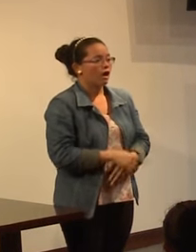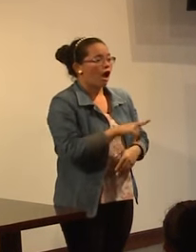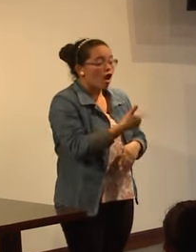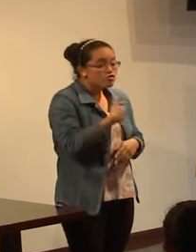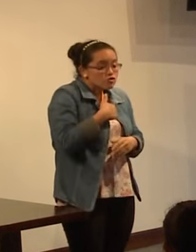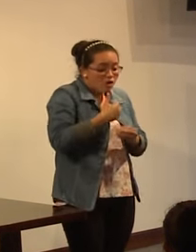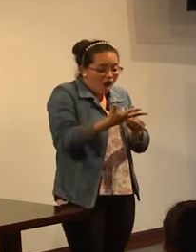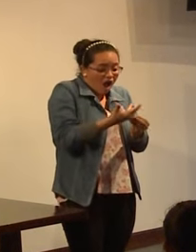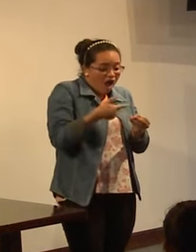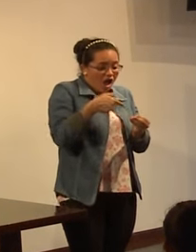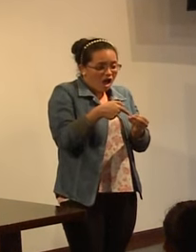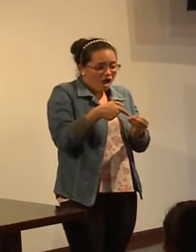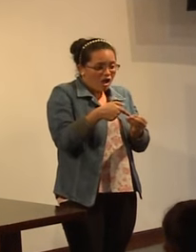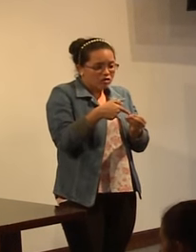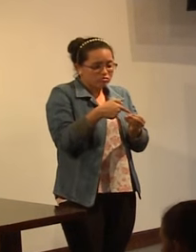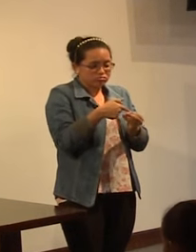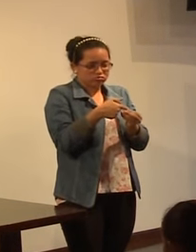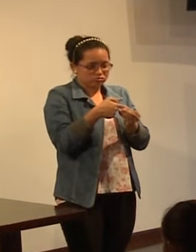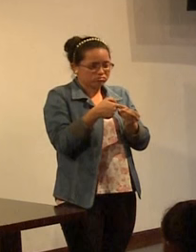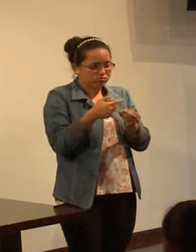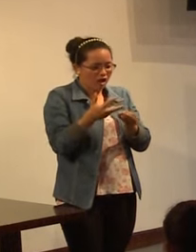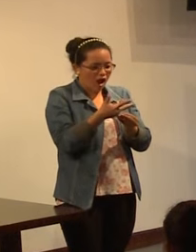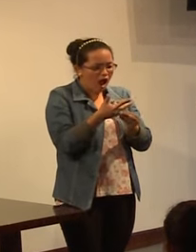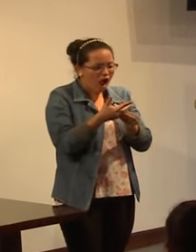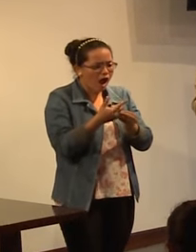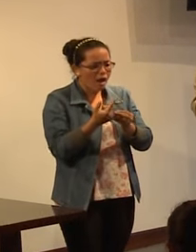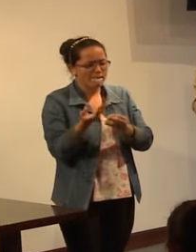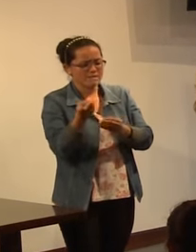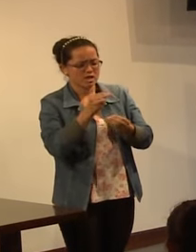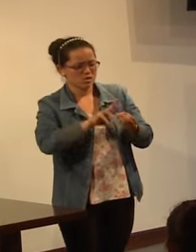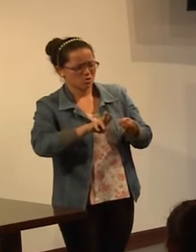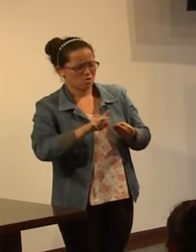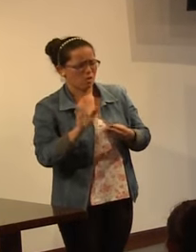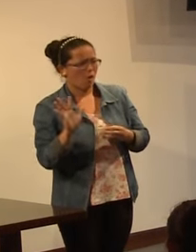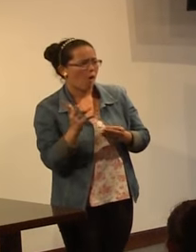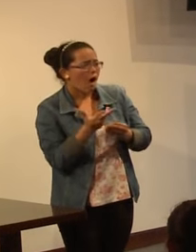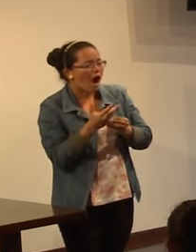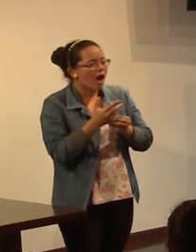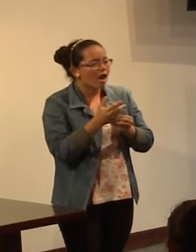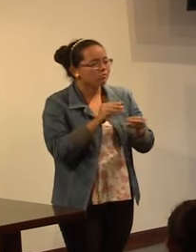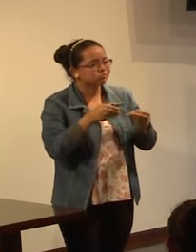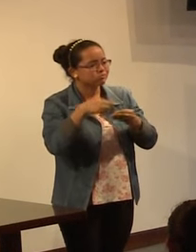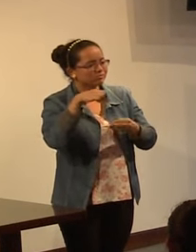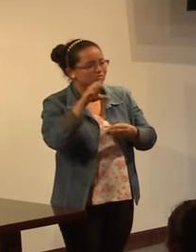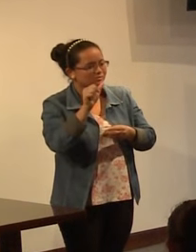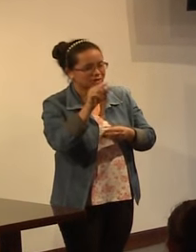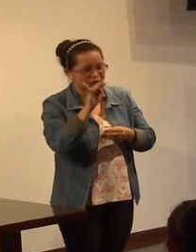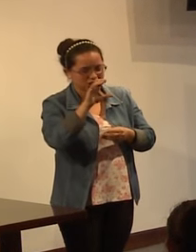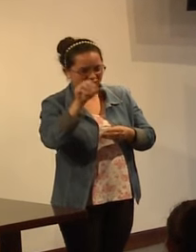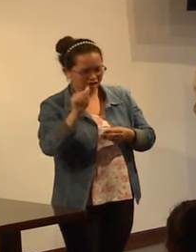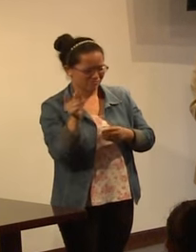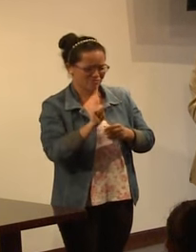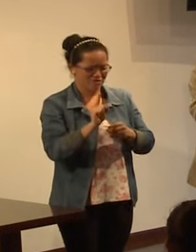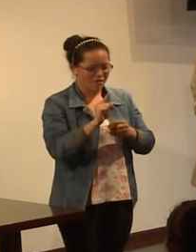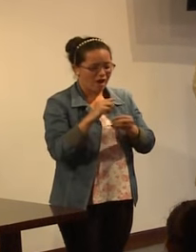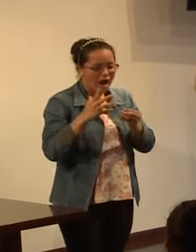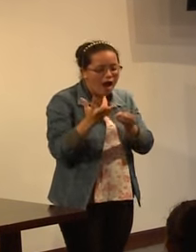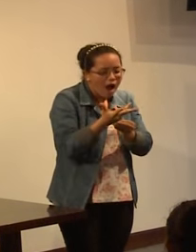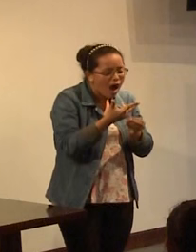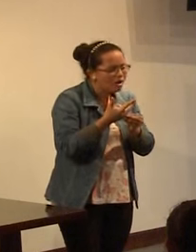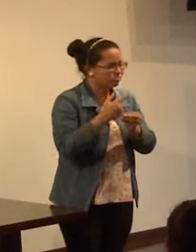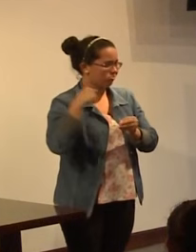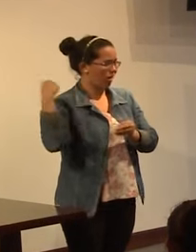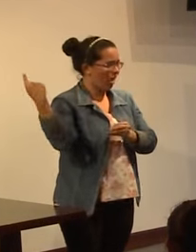de artes me refiero a las artes en su conjunto. No estoy hablando de las artes visuales o las artes plásticas, que es donde comúnmente se pega el asunto. Entonces estamos hablando de las artes